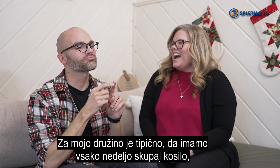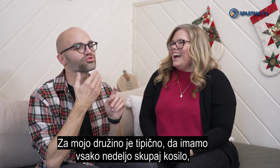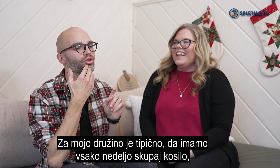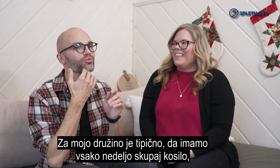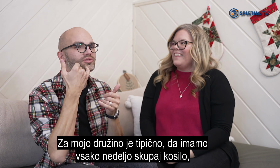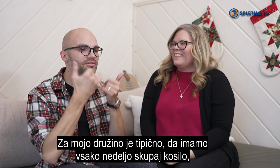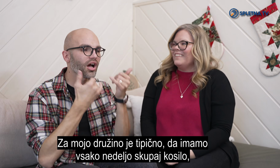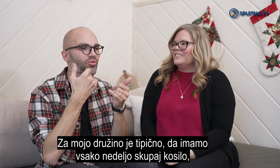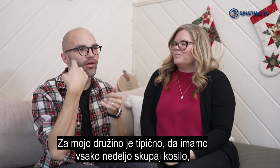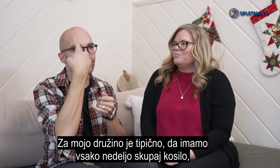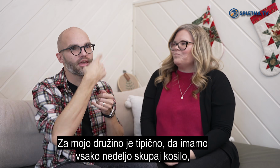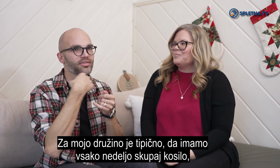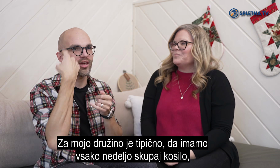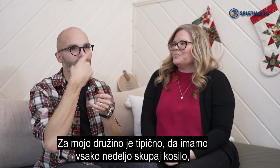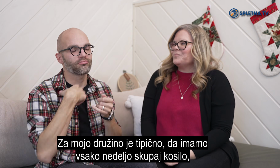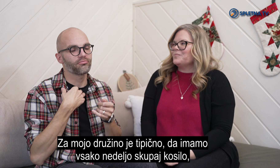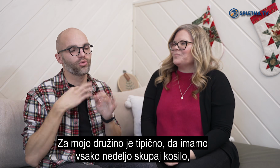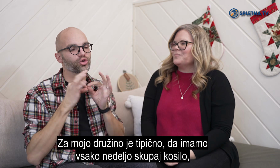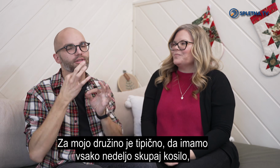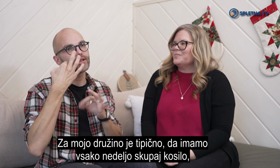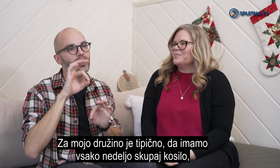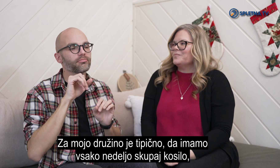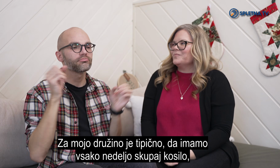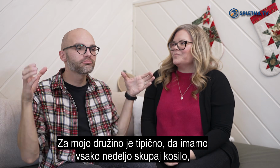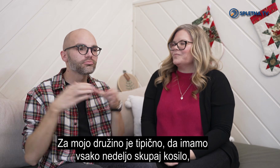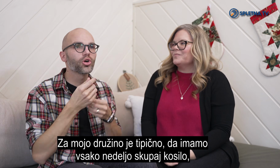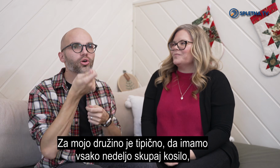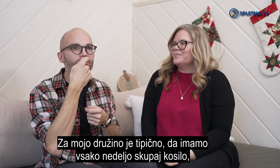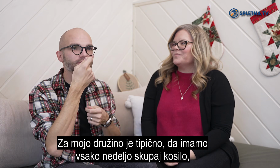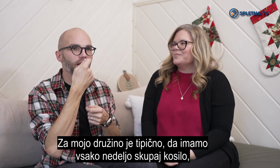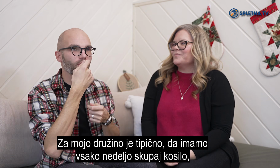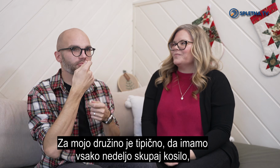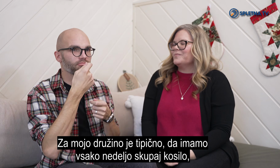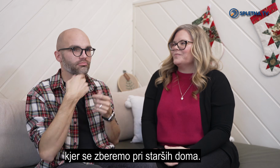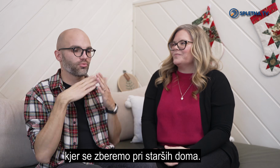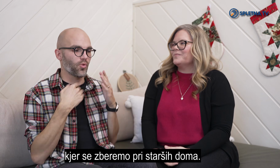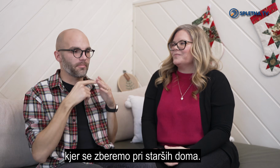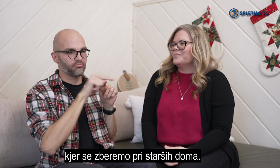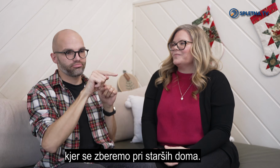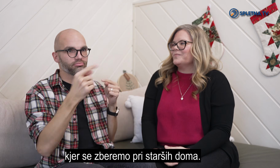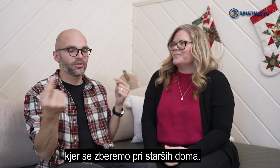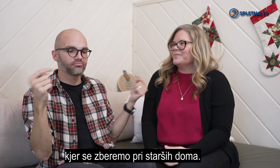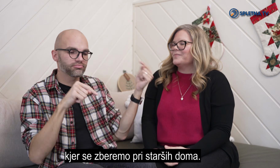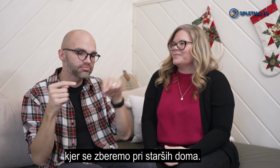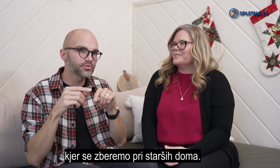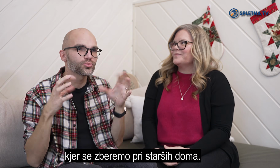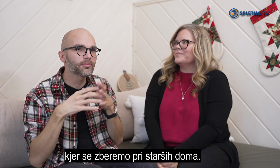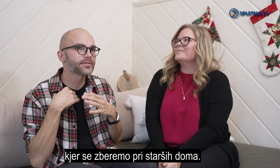Za mojo družino je tipično, da imamo vsako nedeljo skupaj kosilo, kjer se zberemo pri starših doma.